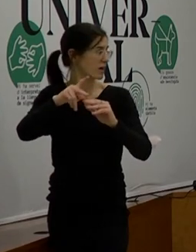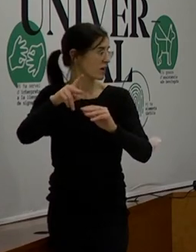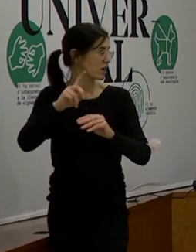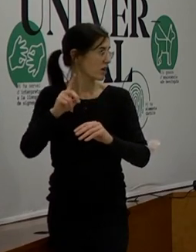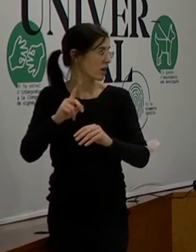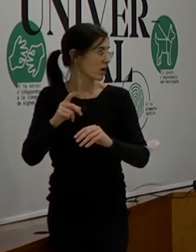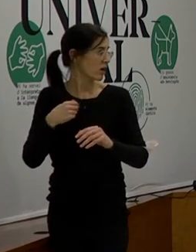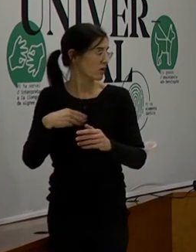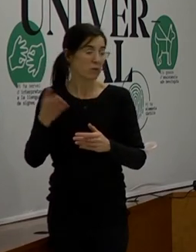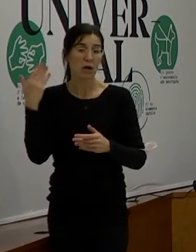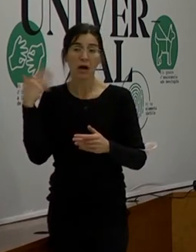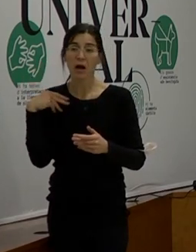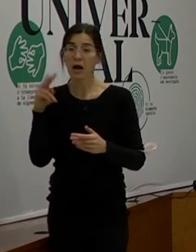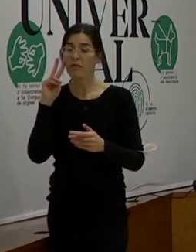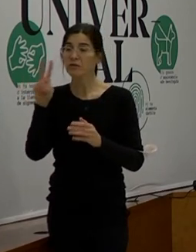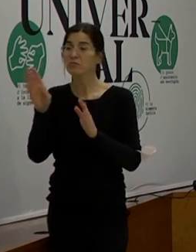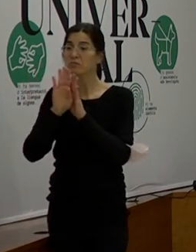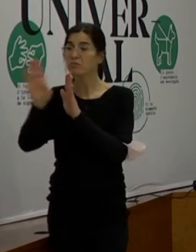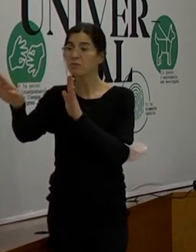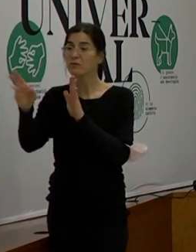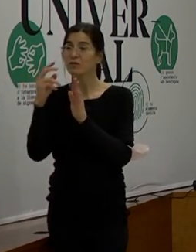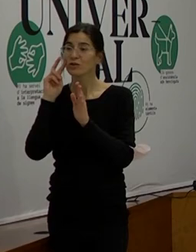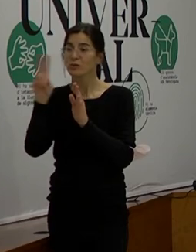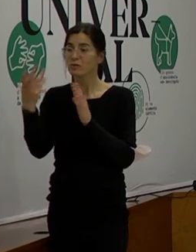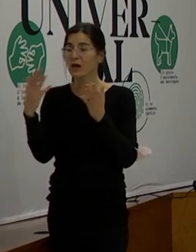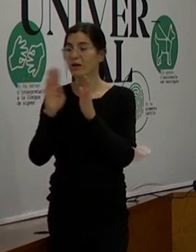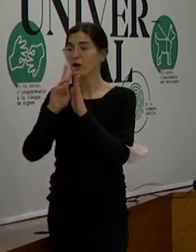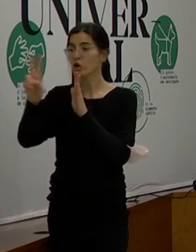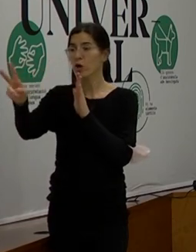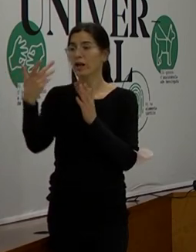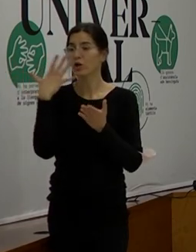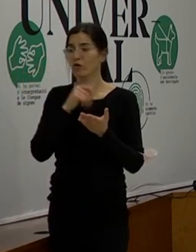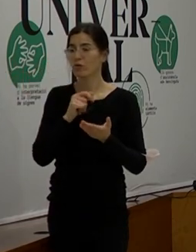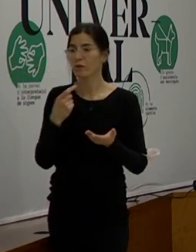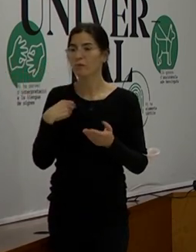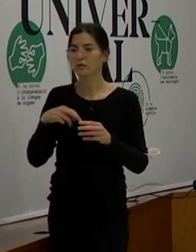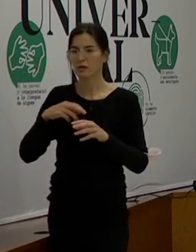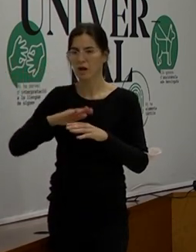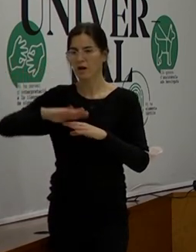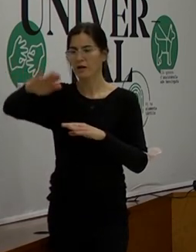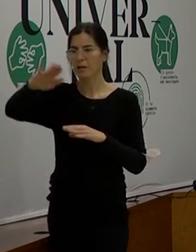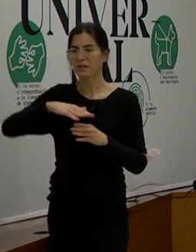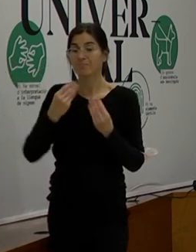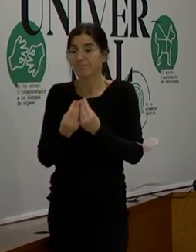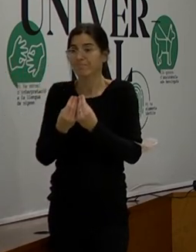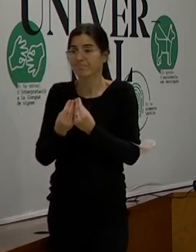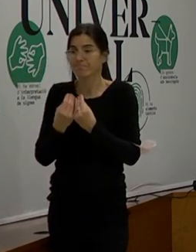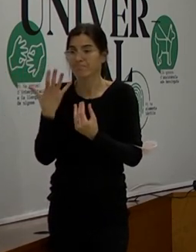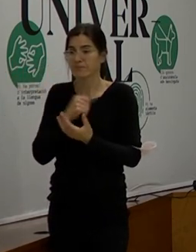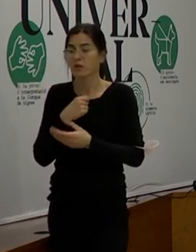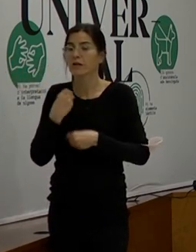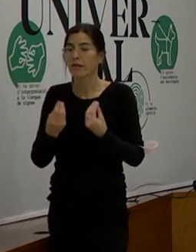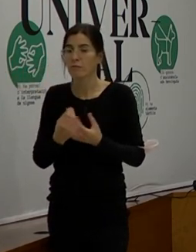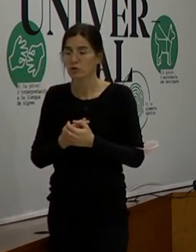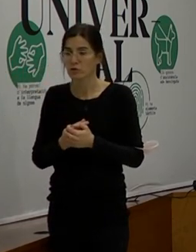Noelia i jo nos veíamos i ara me pones la escalera mecànica i ja no veo a la Noelia. Ah, pues pondremos rampas. No me caben. Entonces, ¿qué